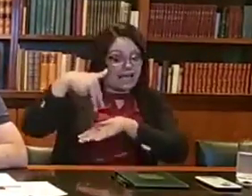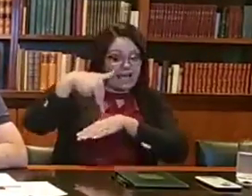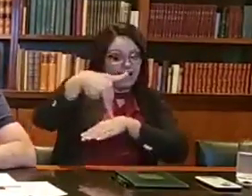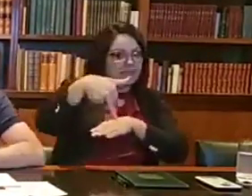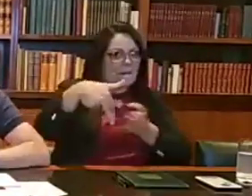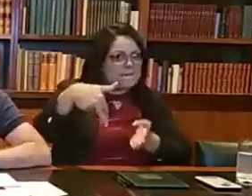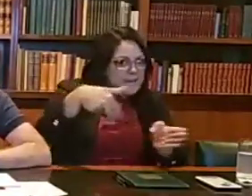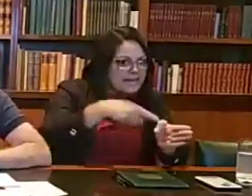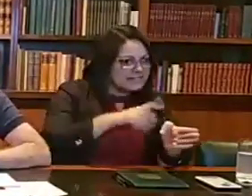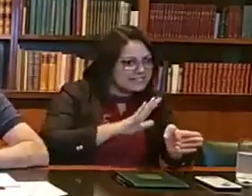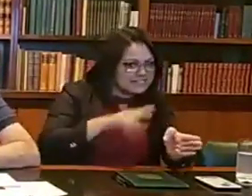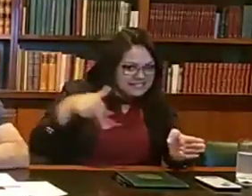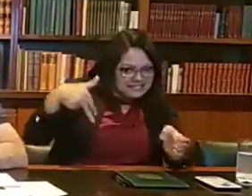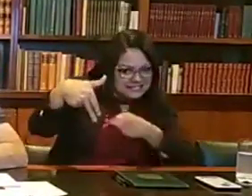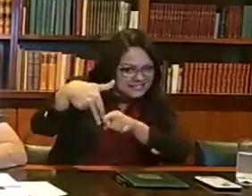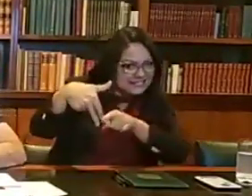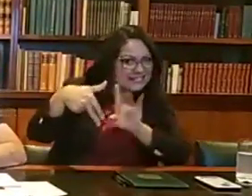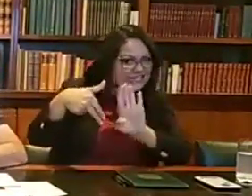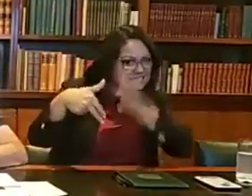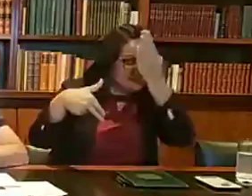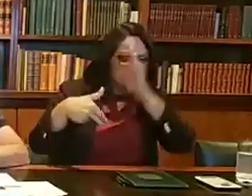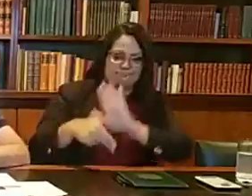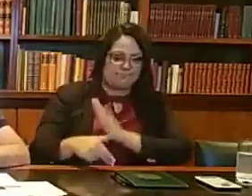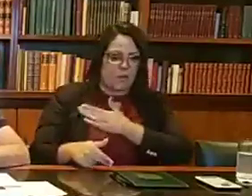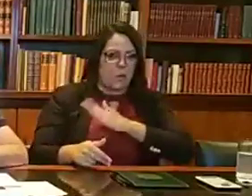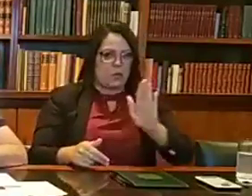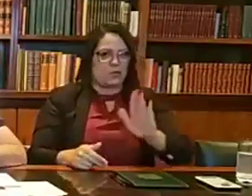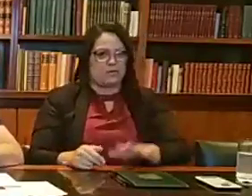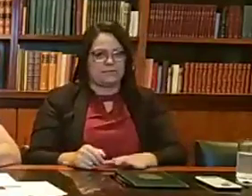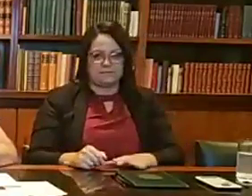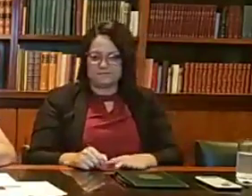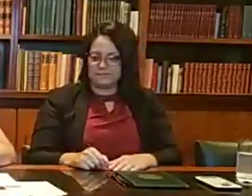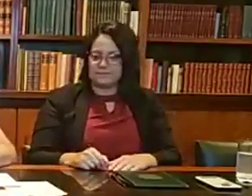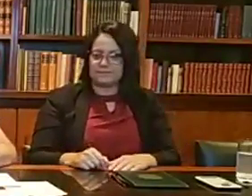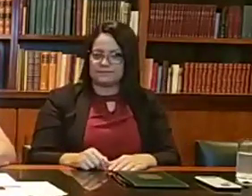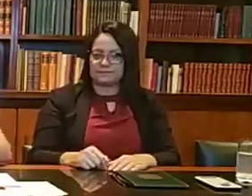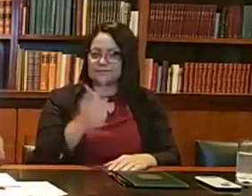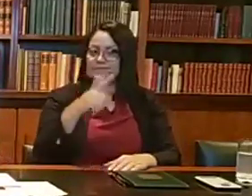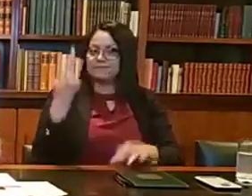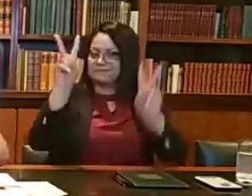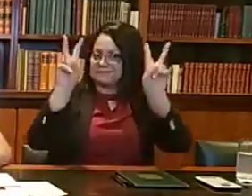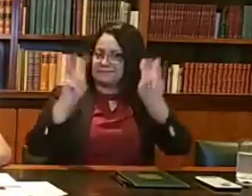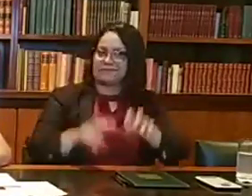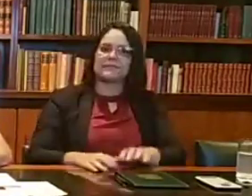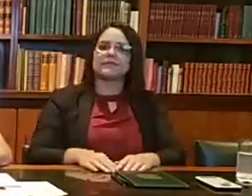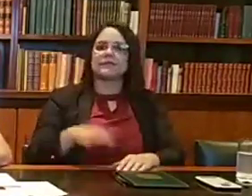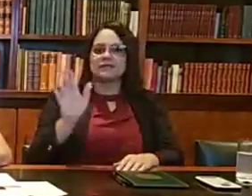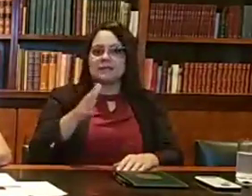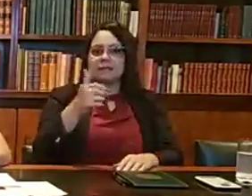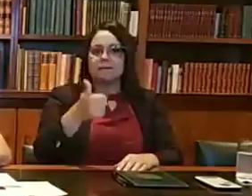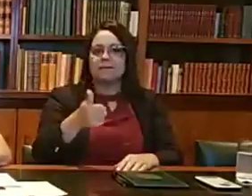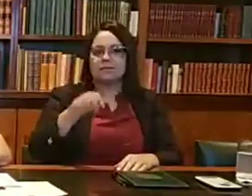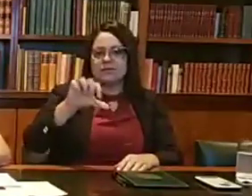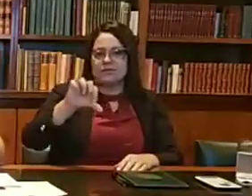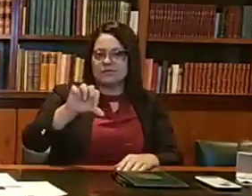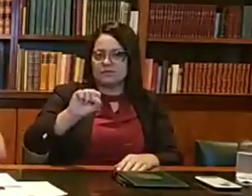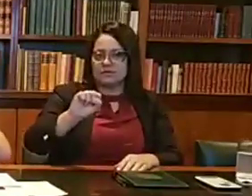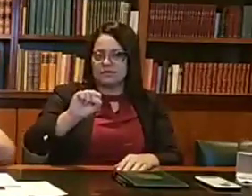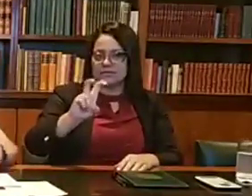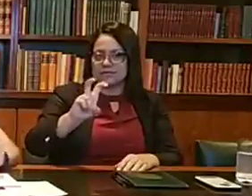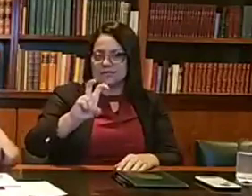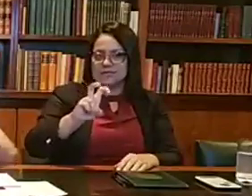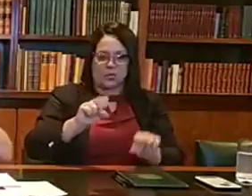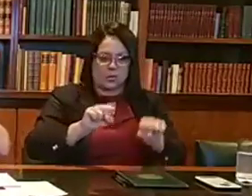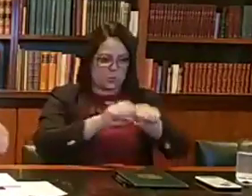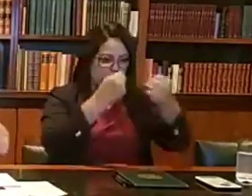espécie nenhuma. Pessoal, vamos lá. Outra coisa aqui. Eu, depois que sofri um acidente em 1985, que eu fraturei